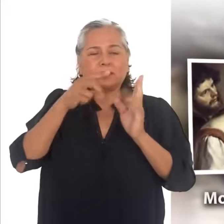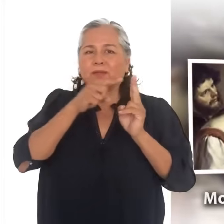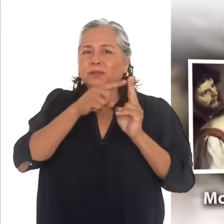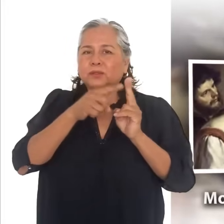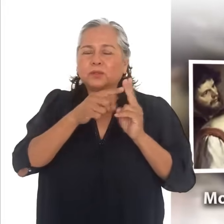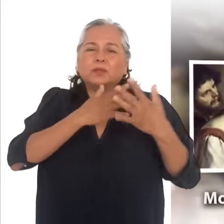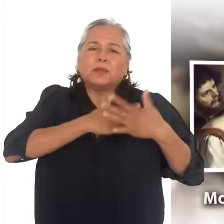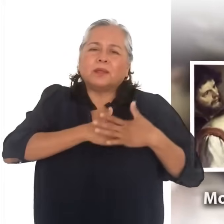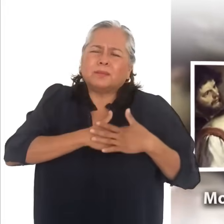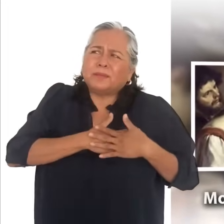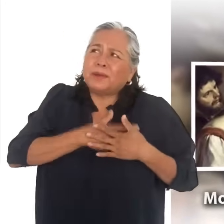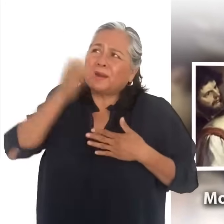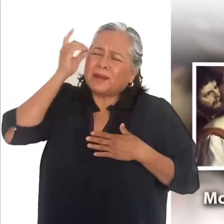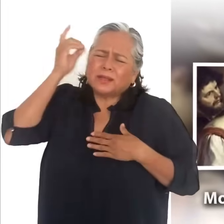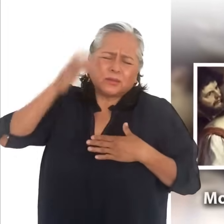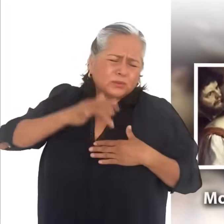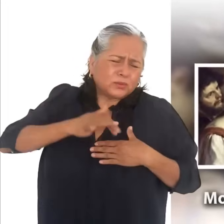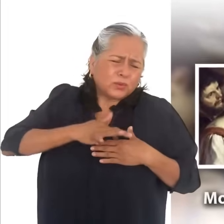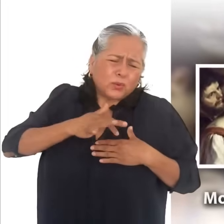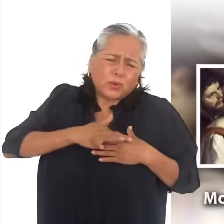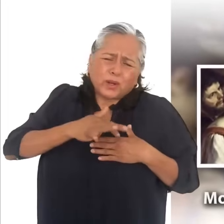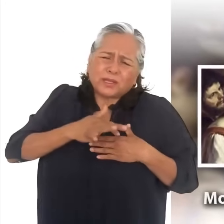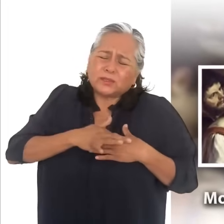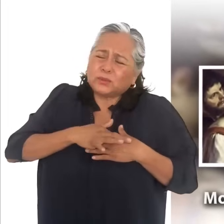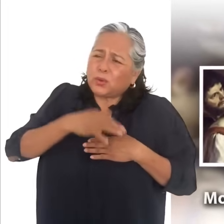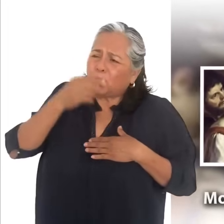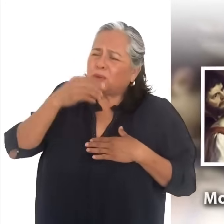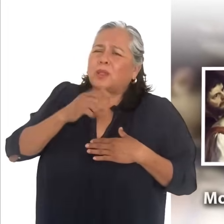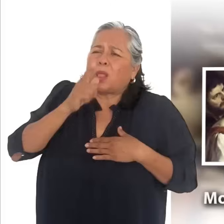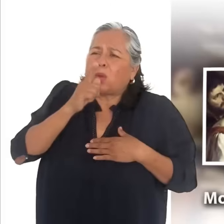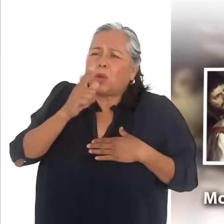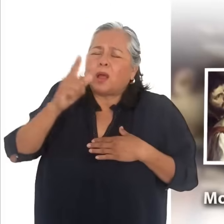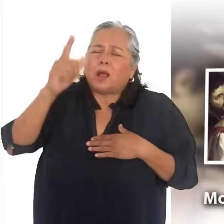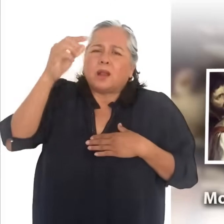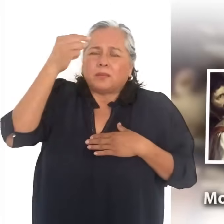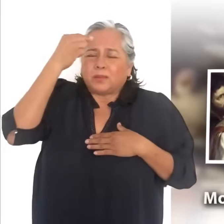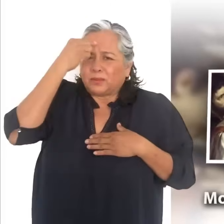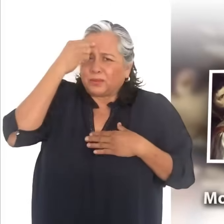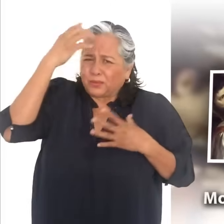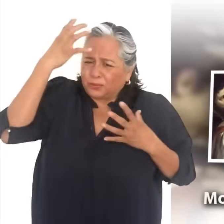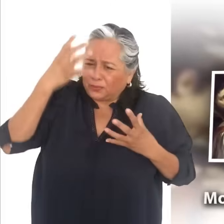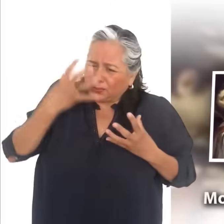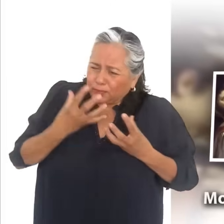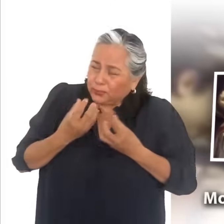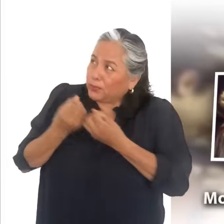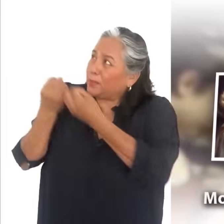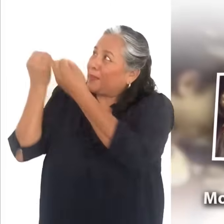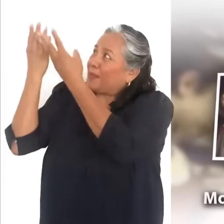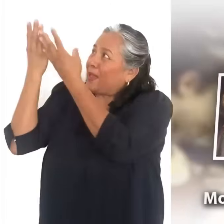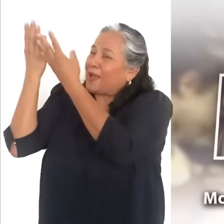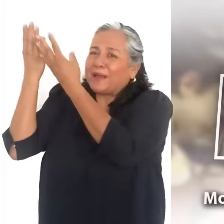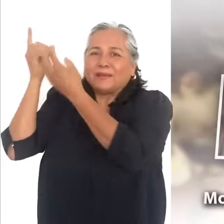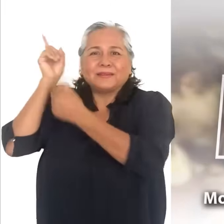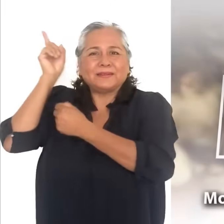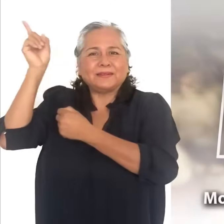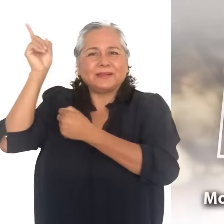Amar a Dios con todo el corazón, con todo el alma, con toda la mente y con